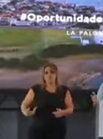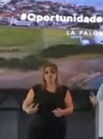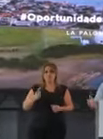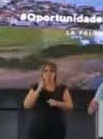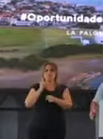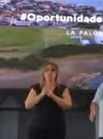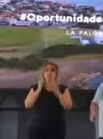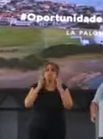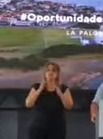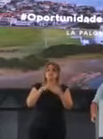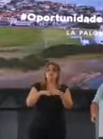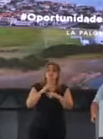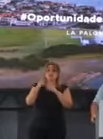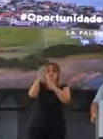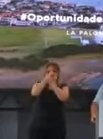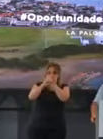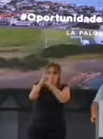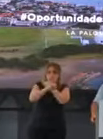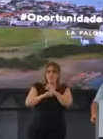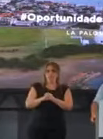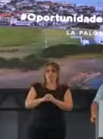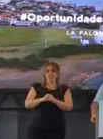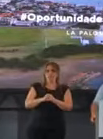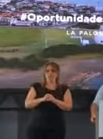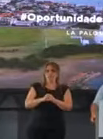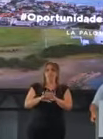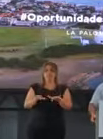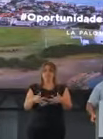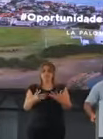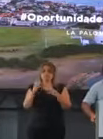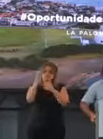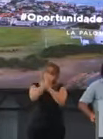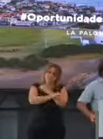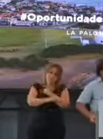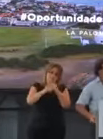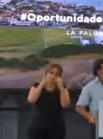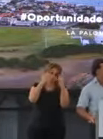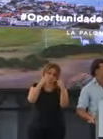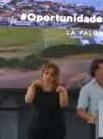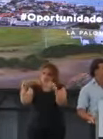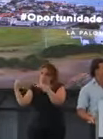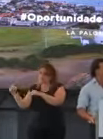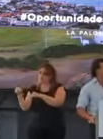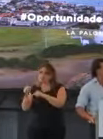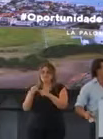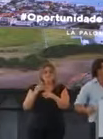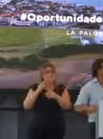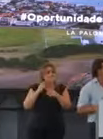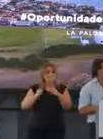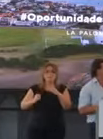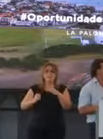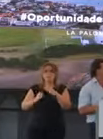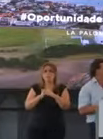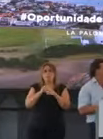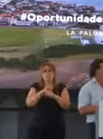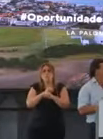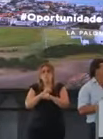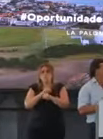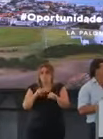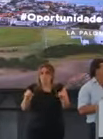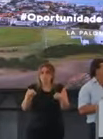Tenemos al alcance de la mano la tecnología. Tenemos que diversificar lo máximo posible